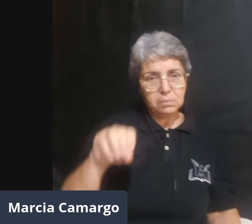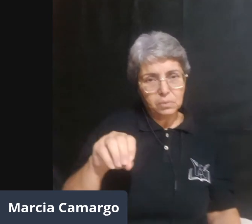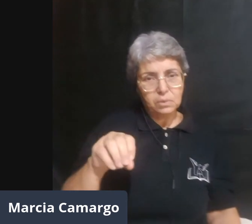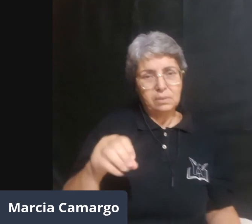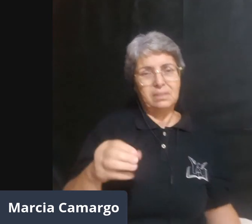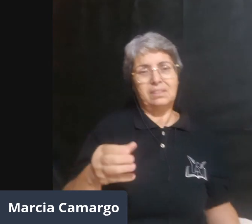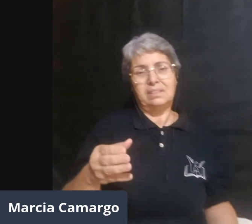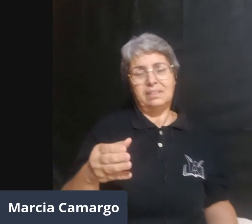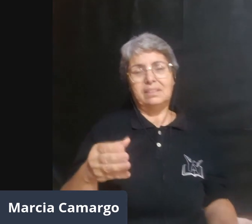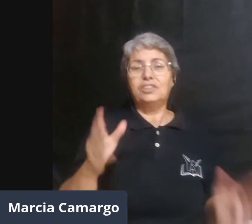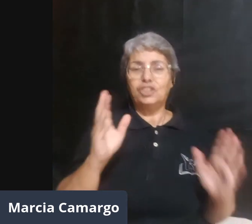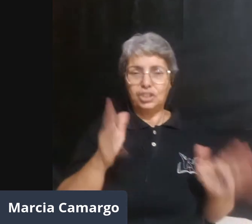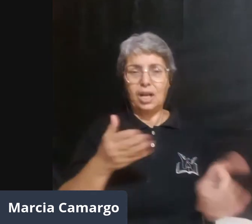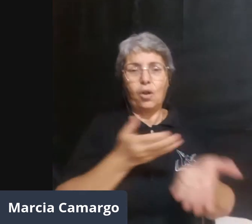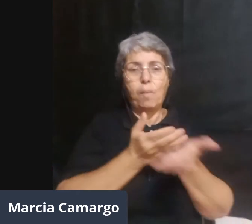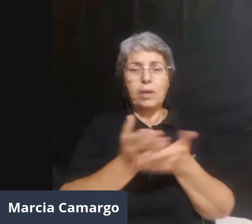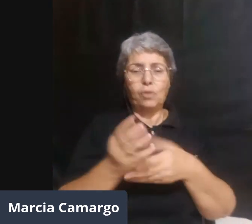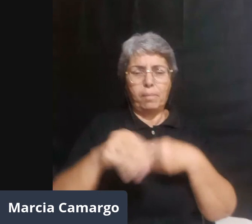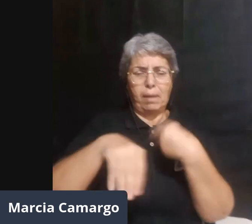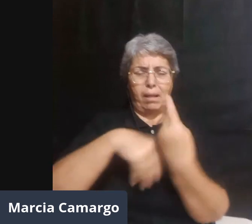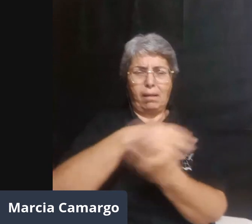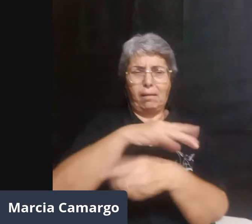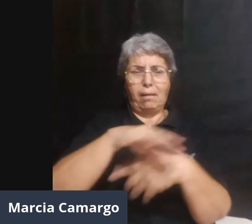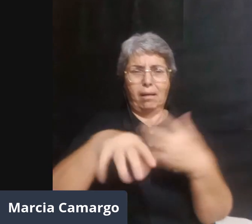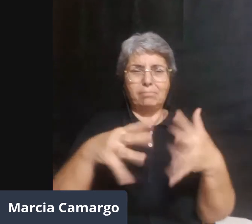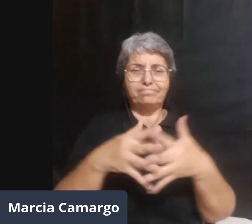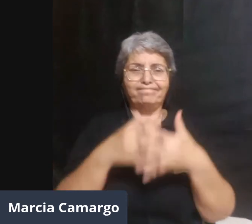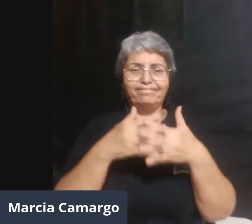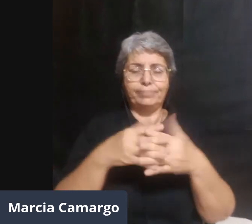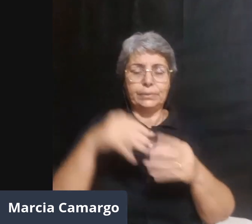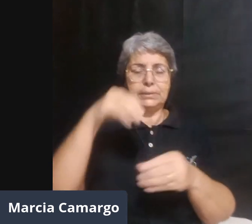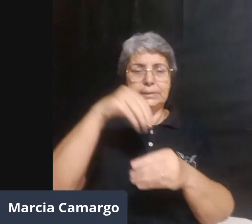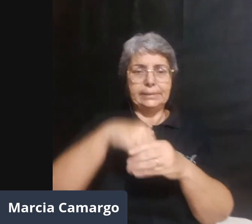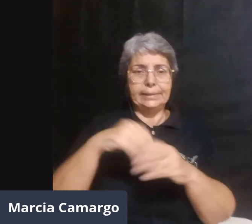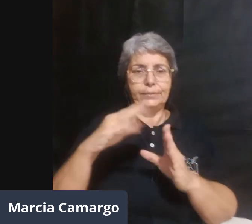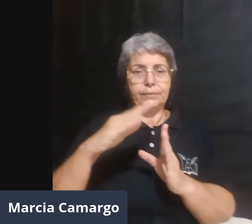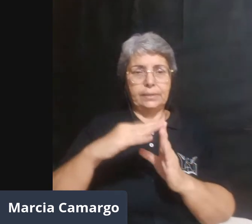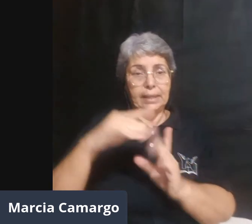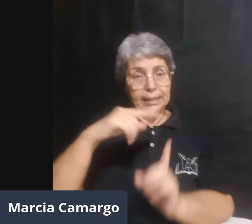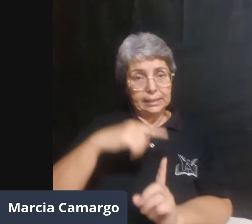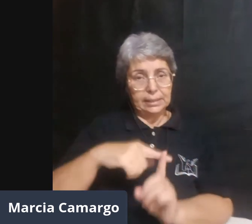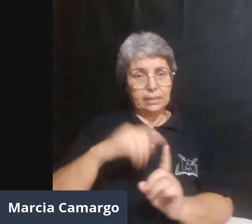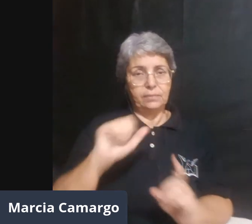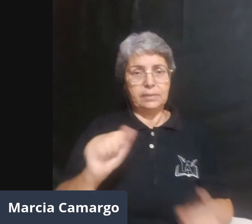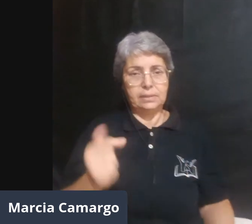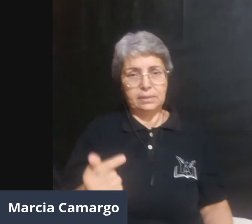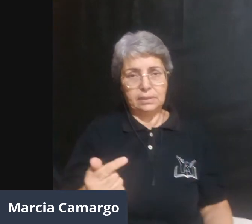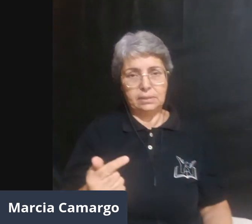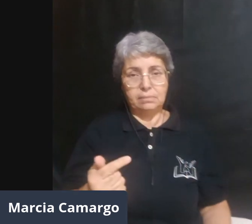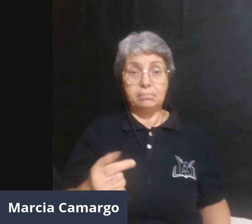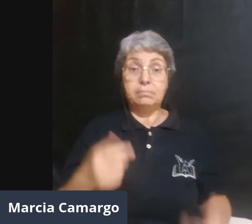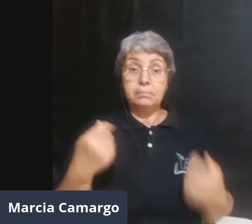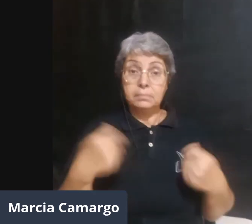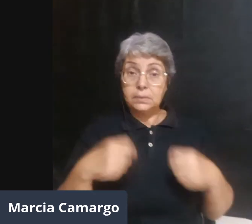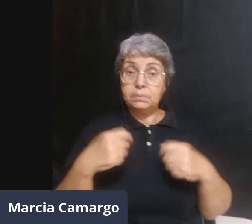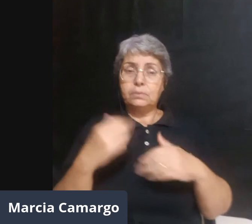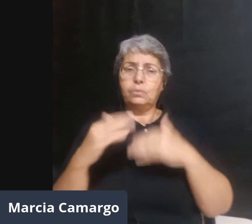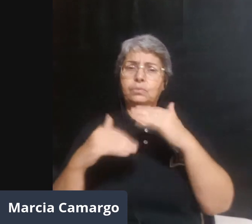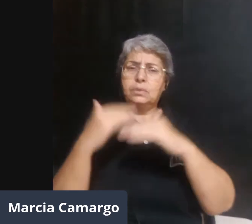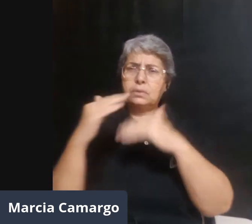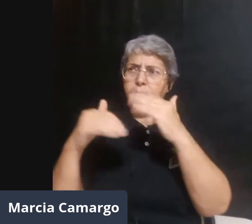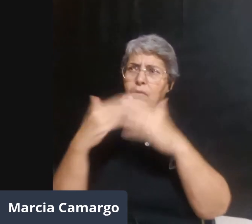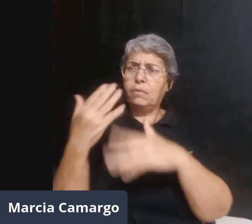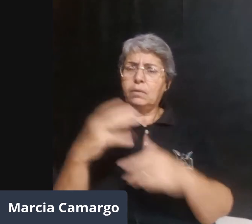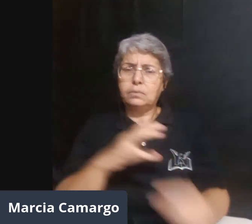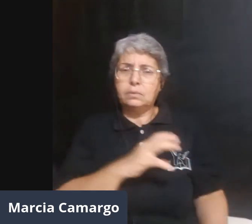não significou também, não necessariamente, o desenvolvimento do amor por Cristo. Nesse caso,